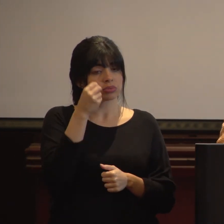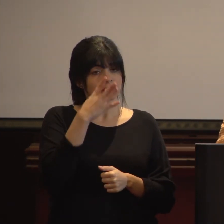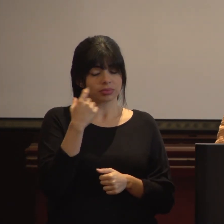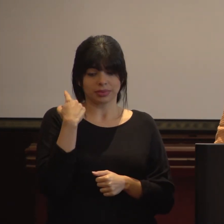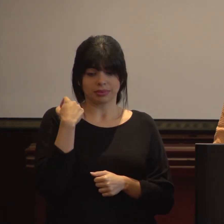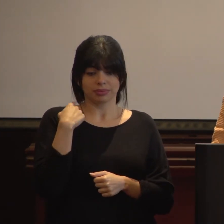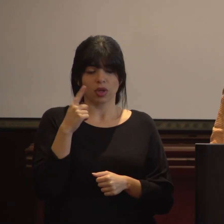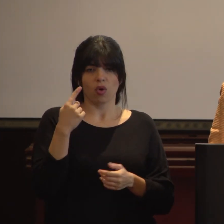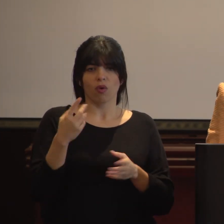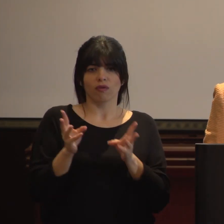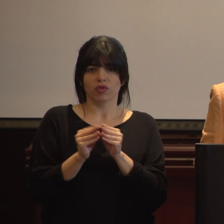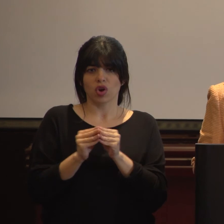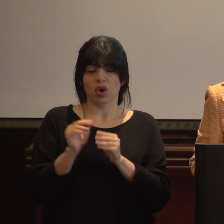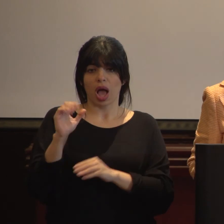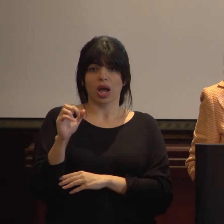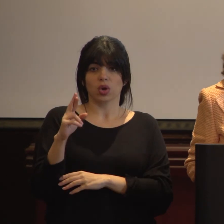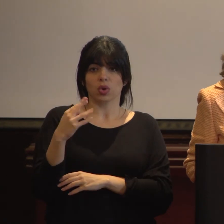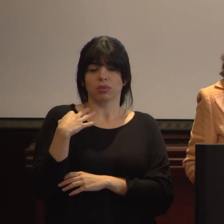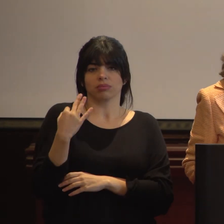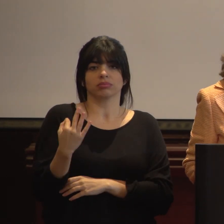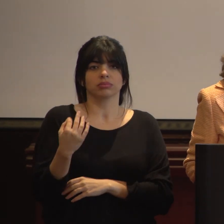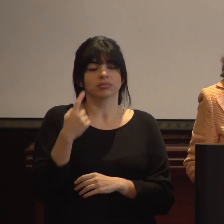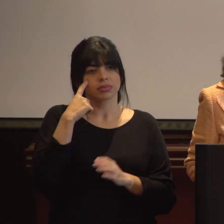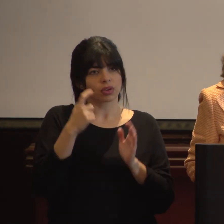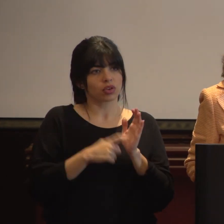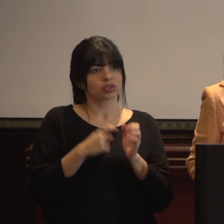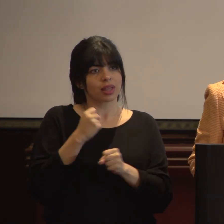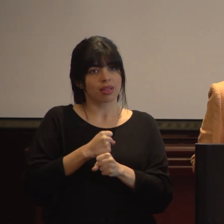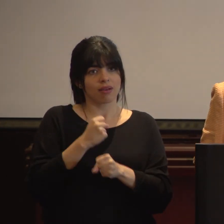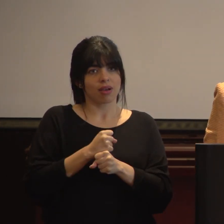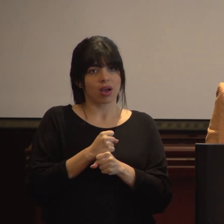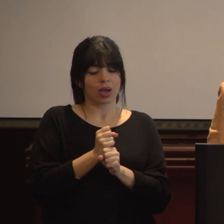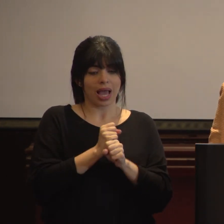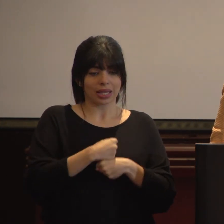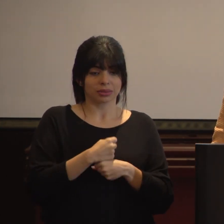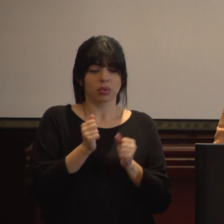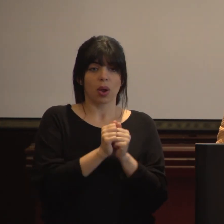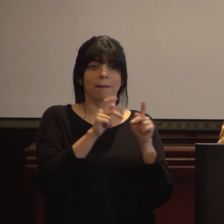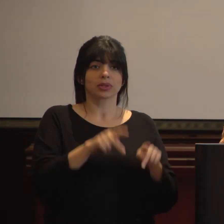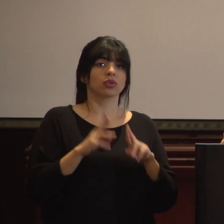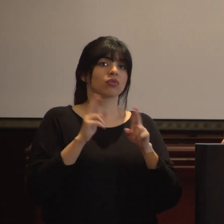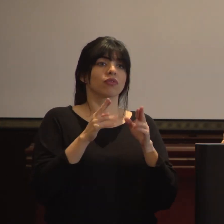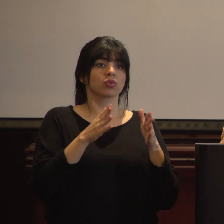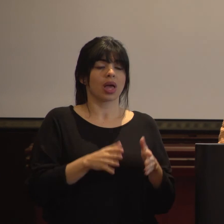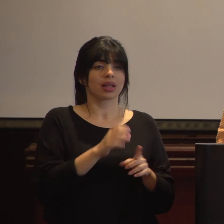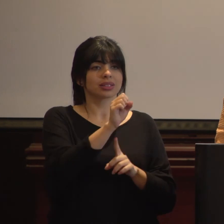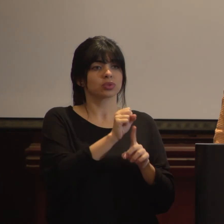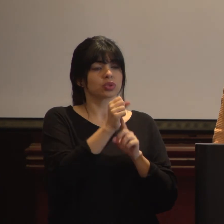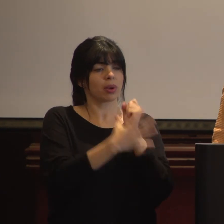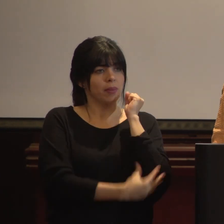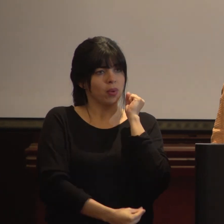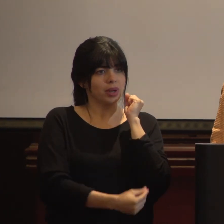recientemente en un foro en donde el acnur me hizo el honor de reconocer el trabajo que hacemos con personas refugiadas en condición de